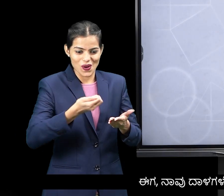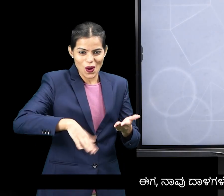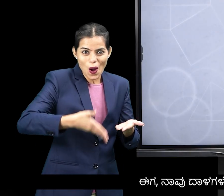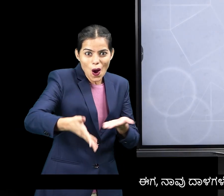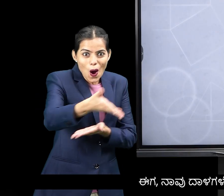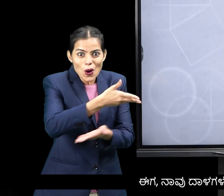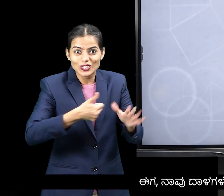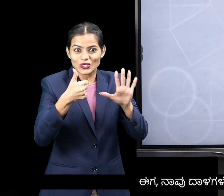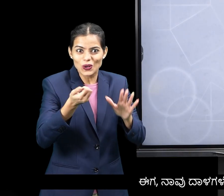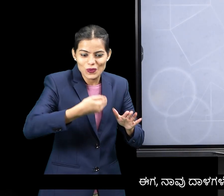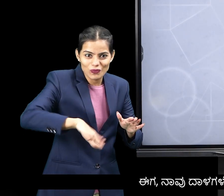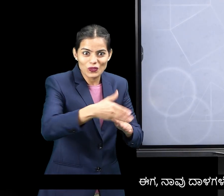ಪರಿಚಿತರಾಗ್ತೇವೆ.